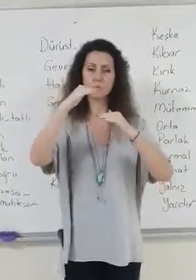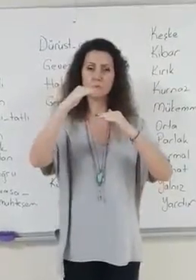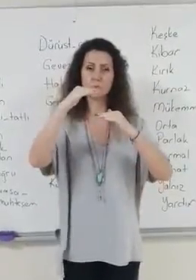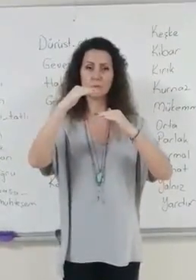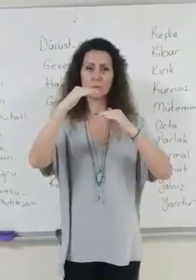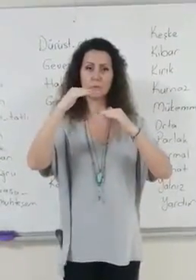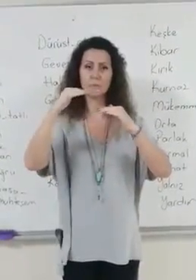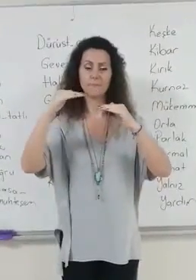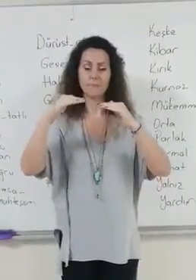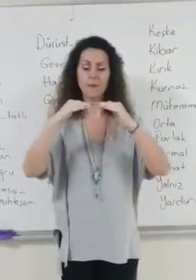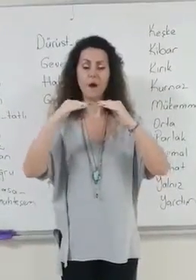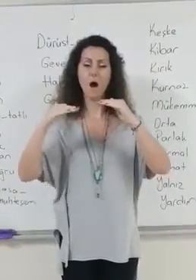alt,